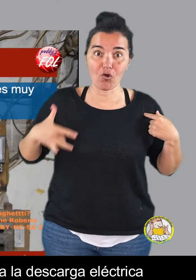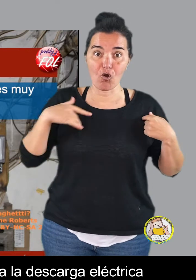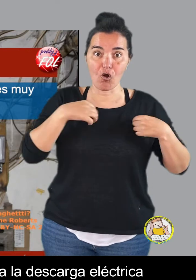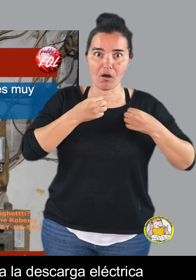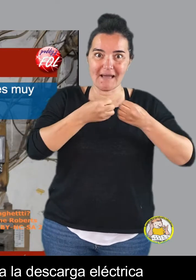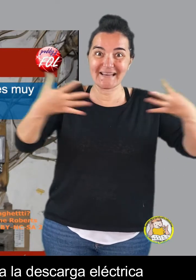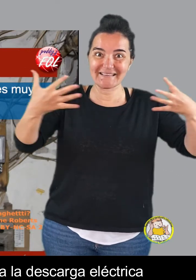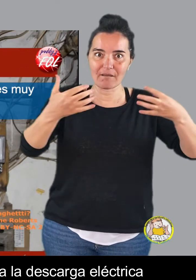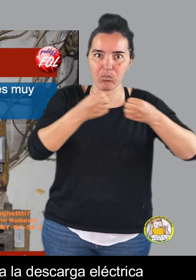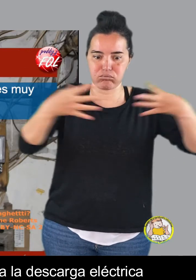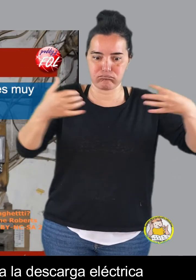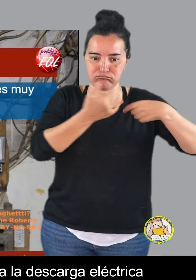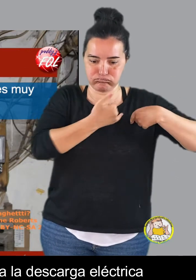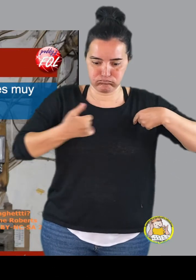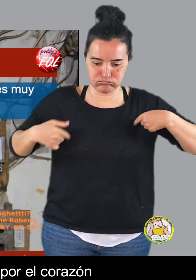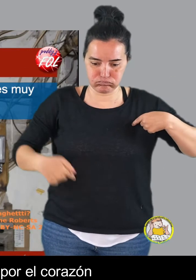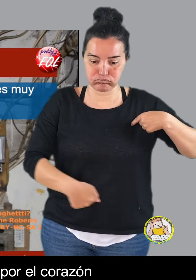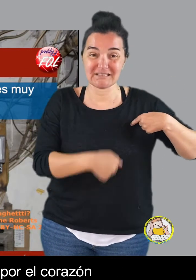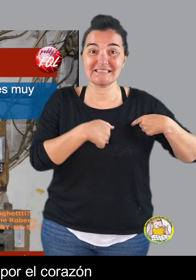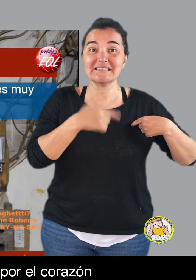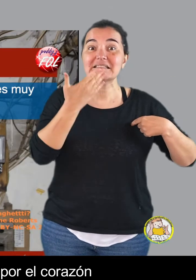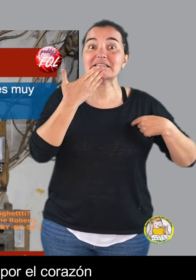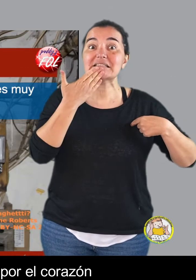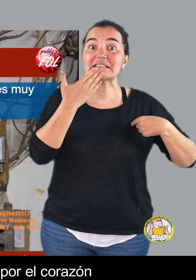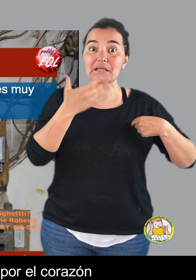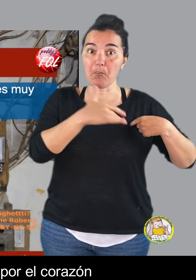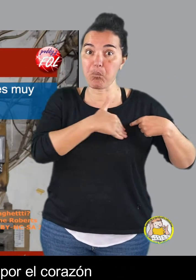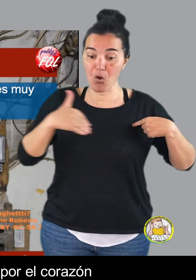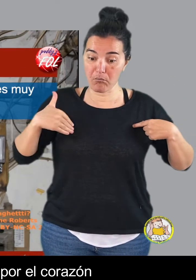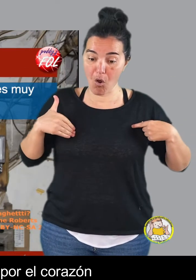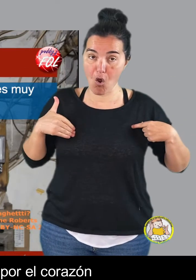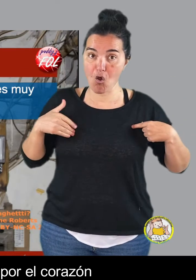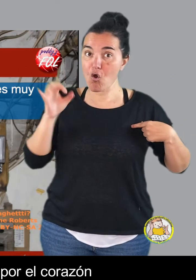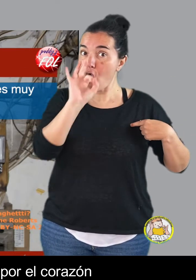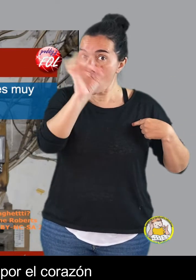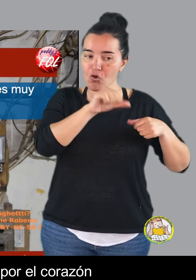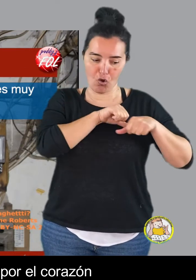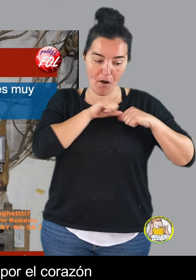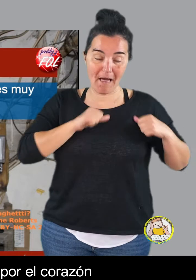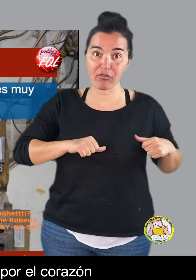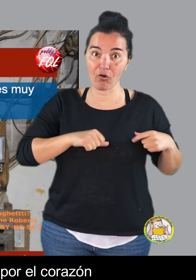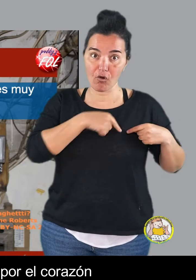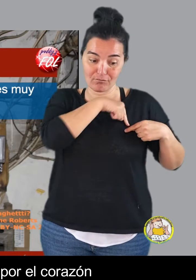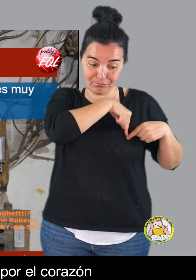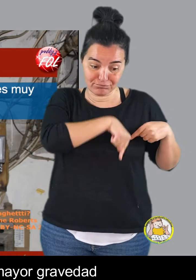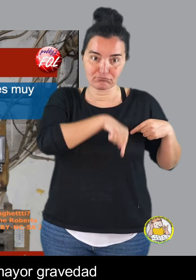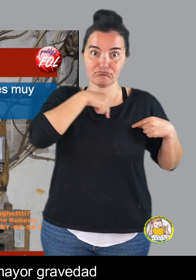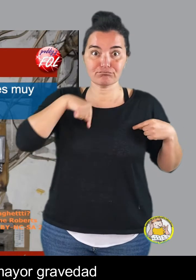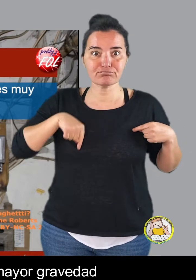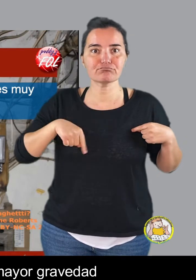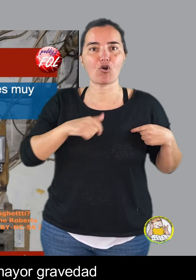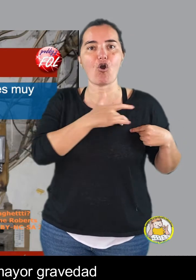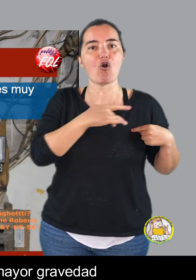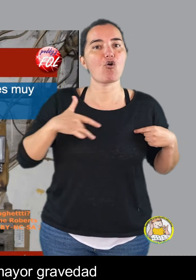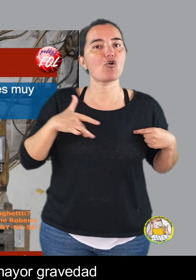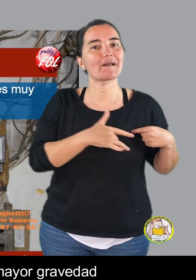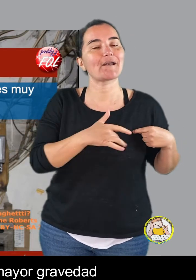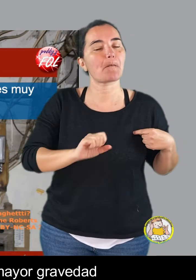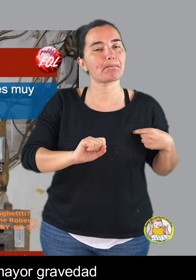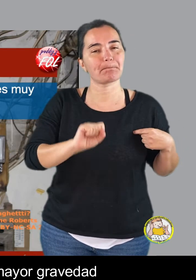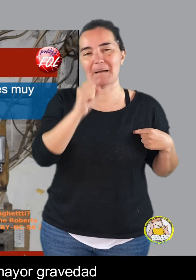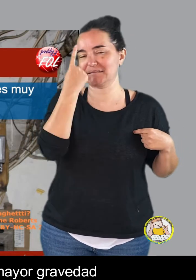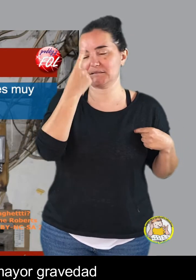órganos pasa la descarga eléctrica, siendo el paso por los pulmones y por el corazón los órganos que